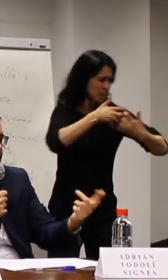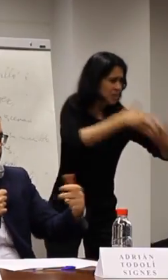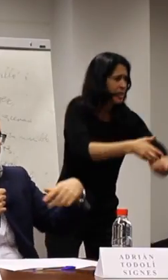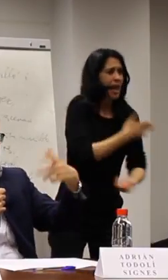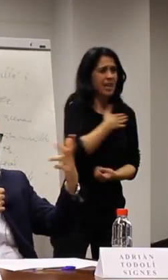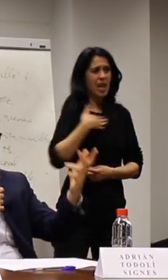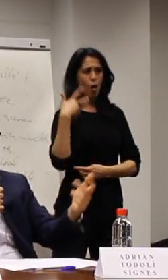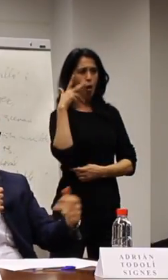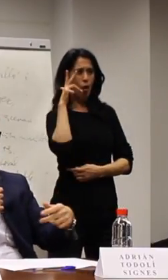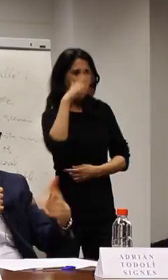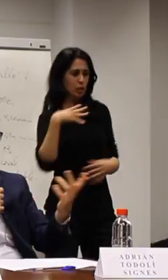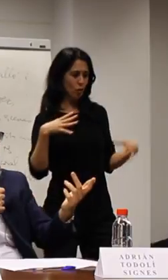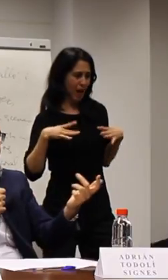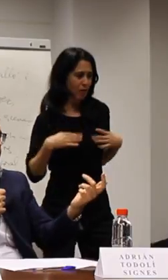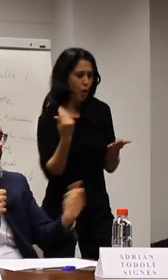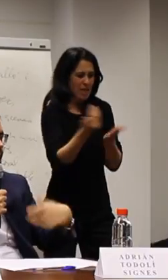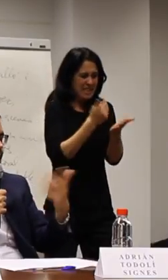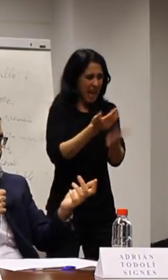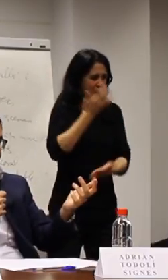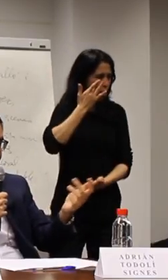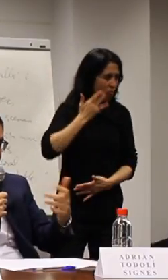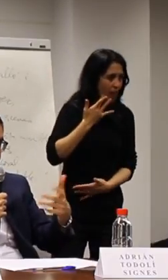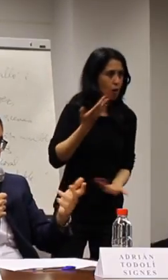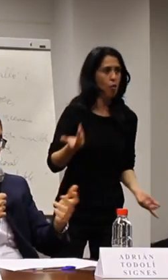salario digno, tener